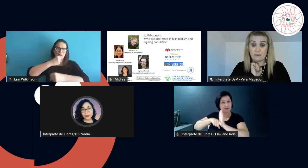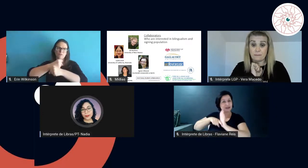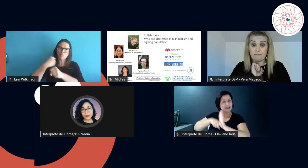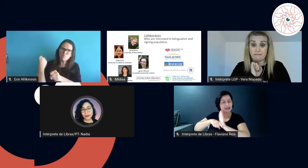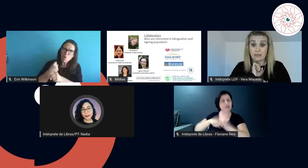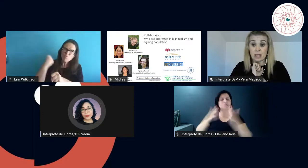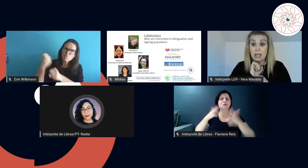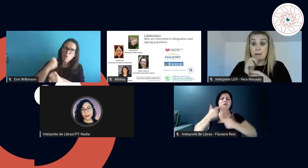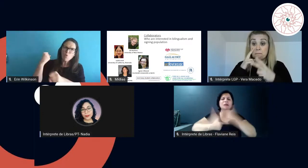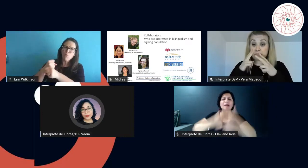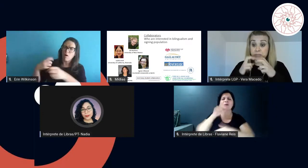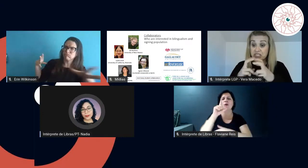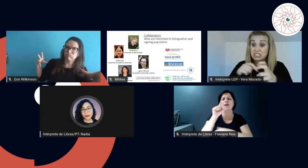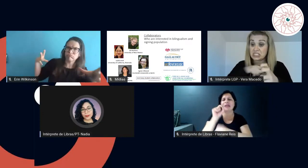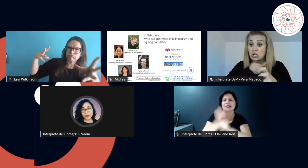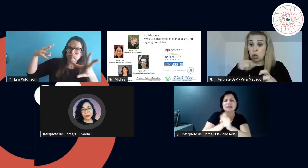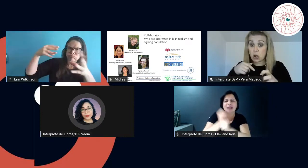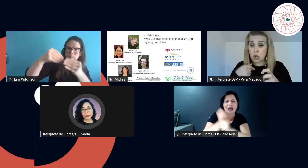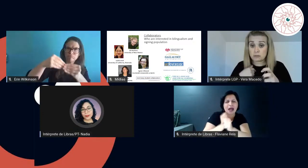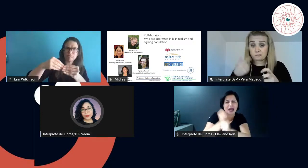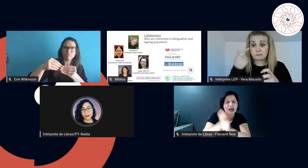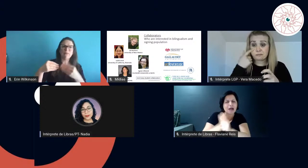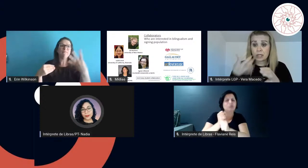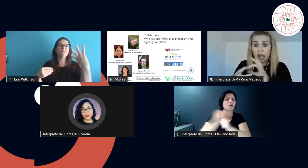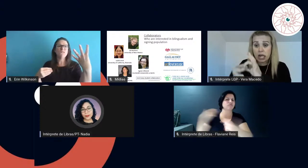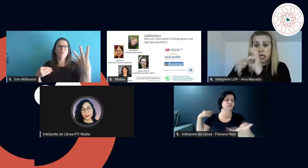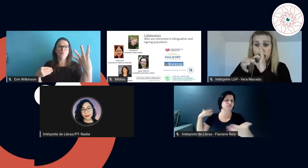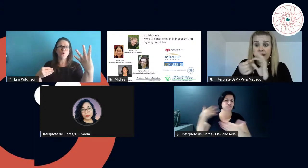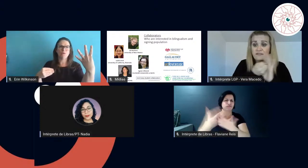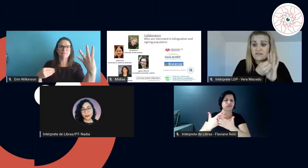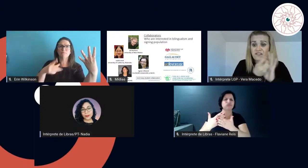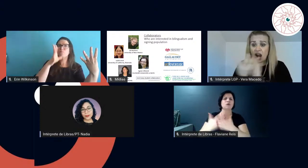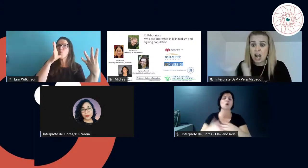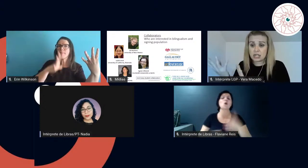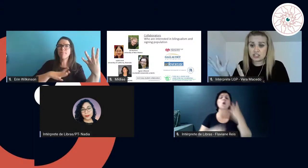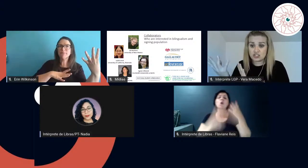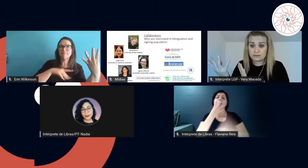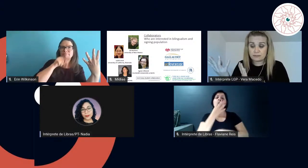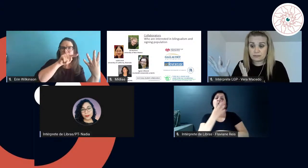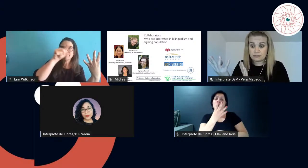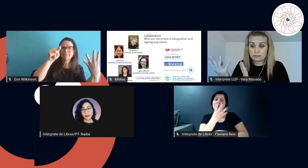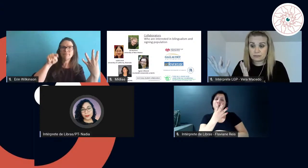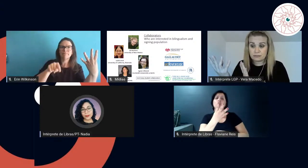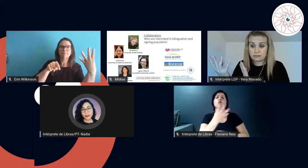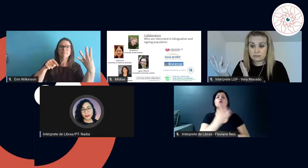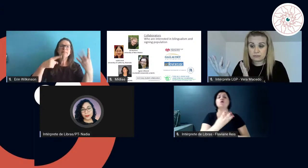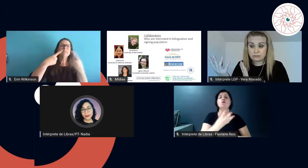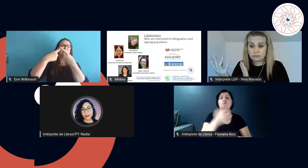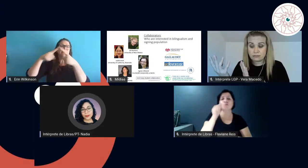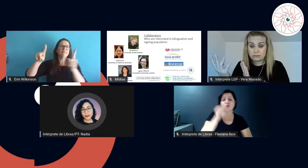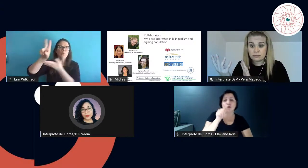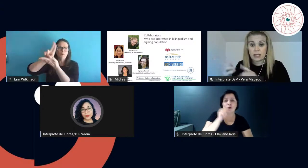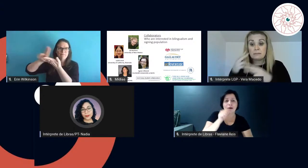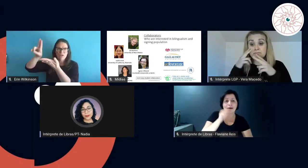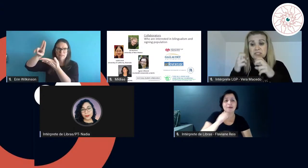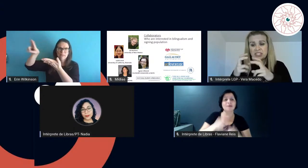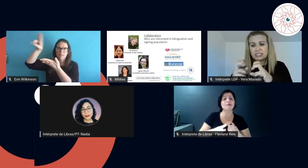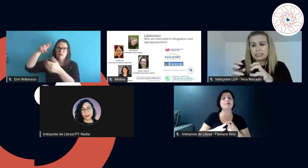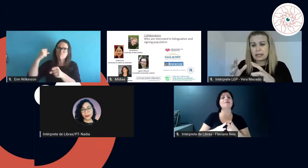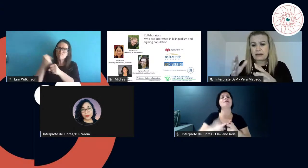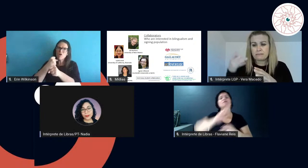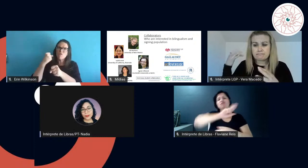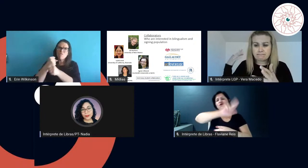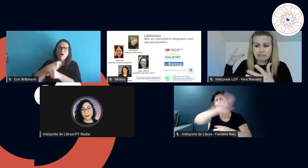para essa pesquisa, nós contamos com a colaboração de vários eh é uma pesquisa de 10